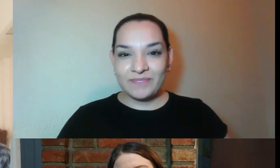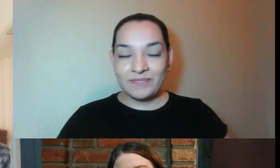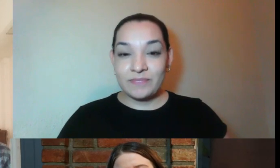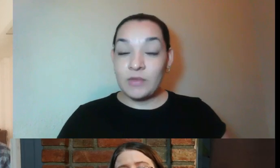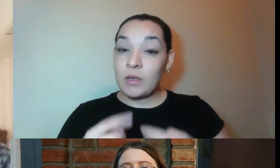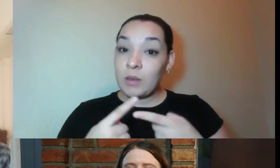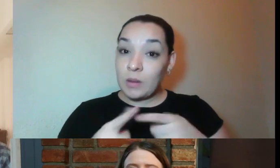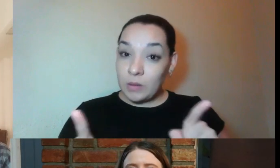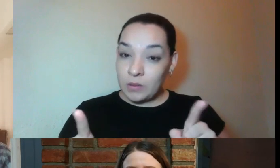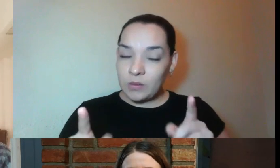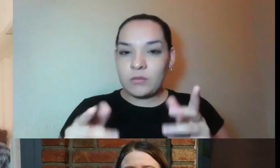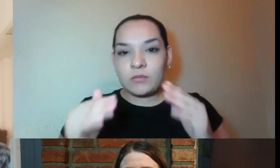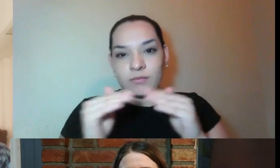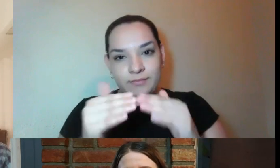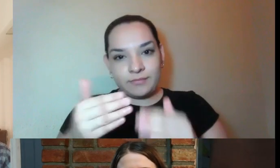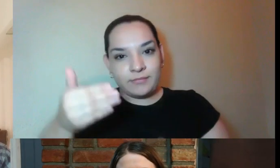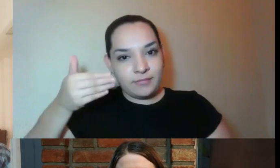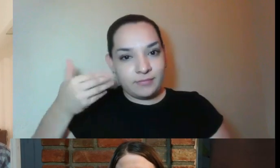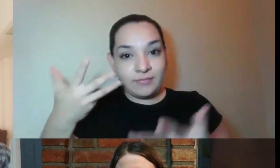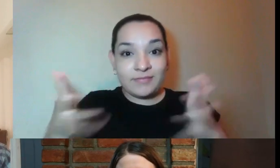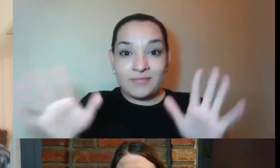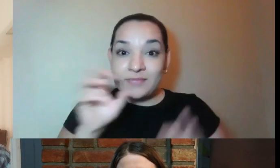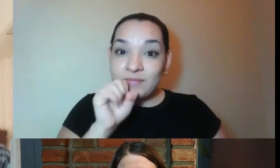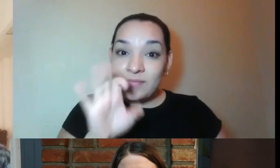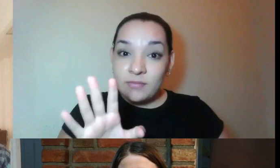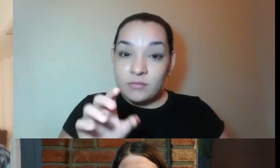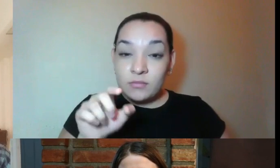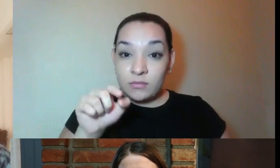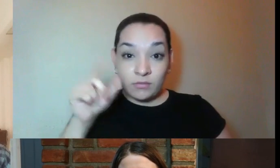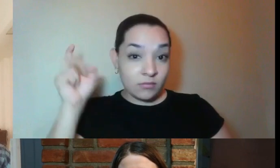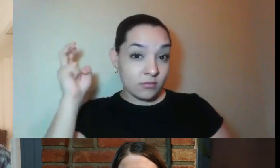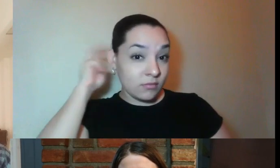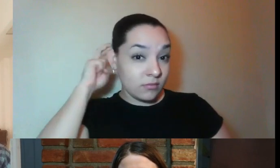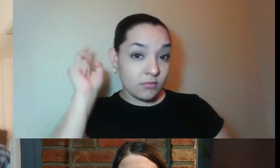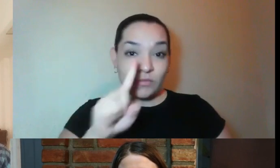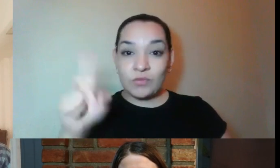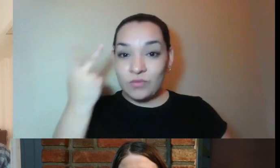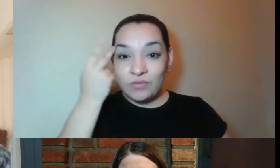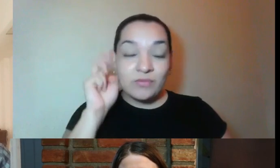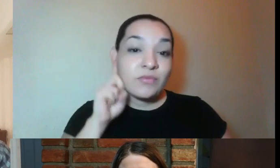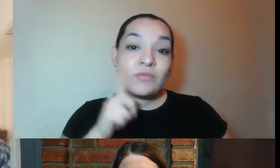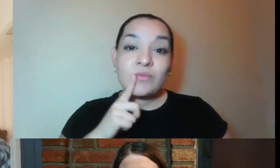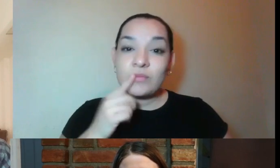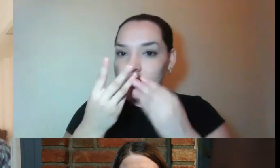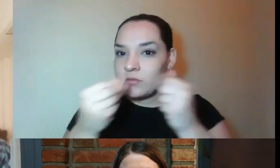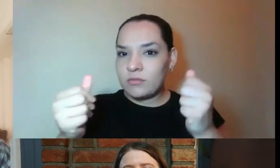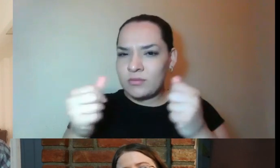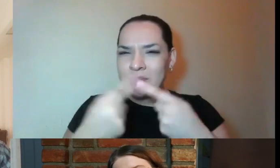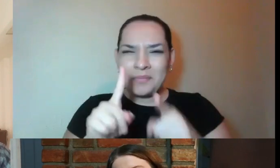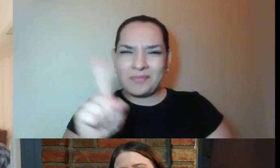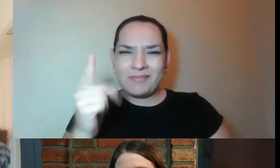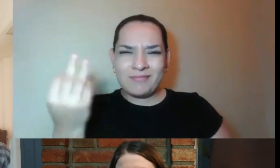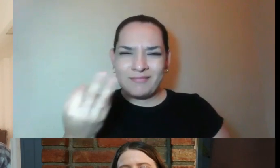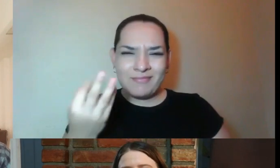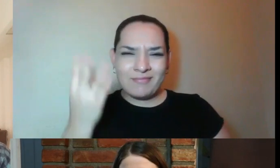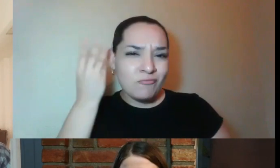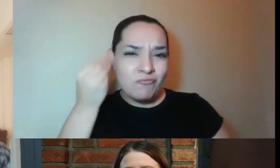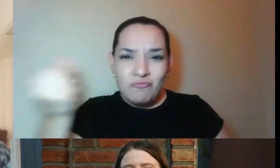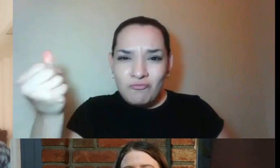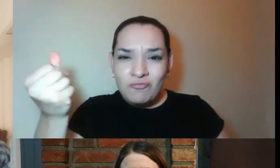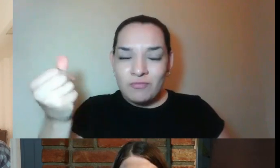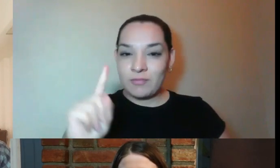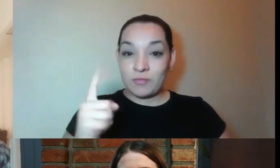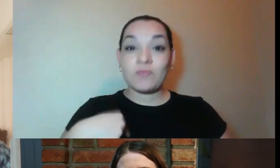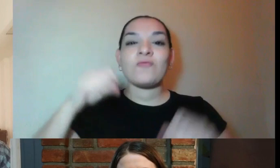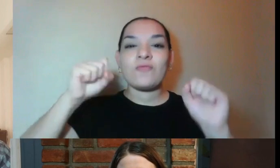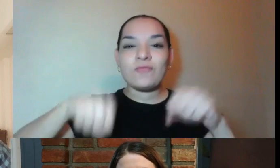Y, como lo dije anteriormente, no es la cura para la sordera. Tampoco se necesita cura. Puedo